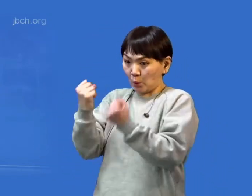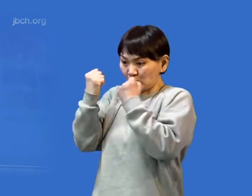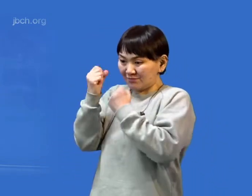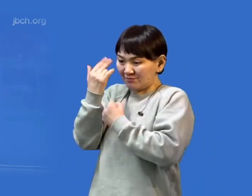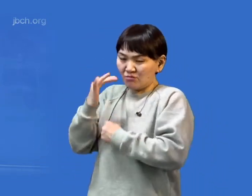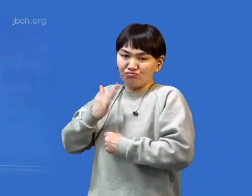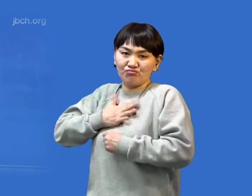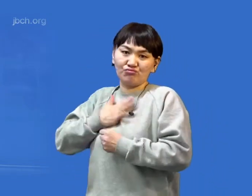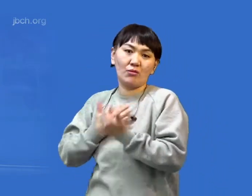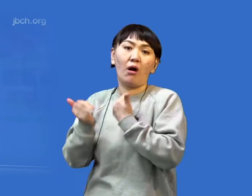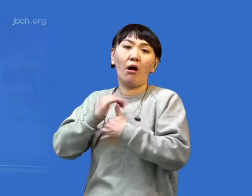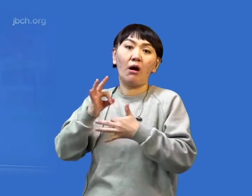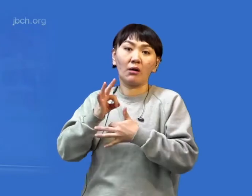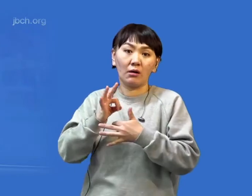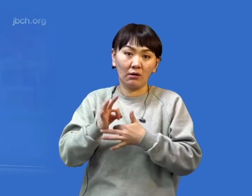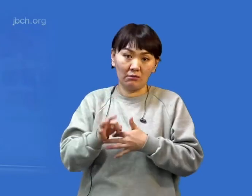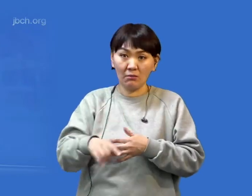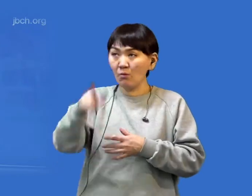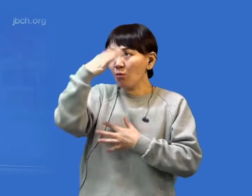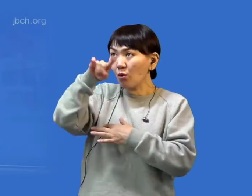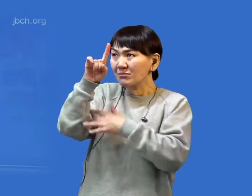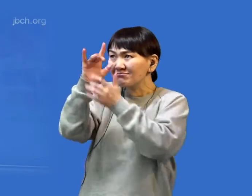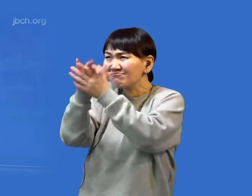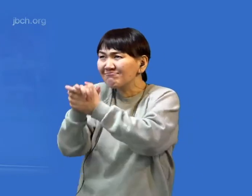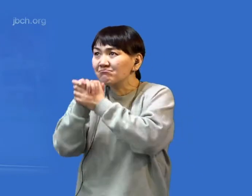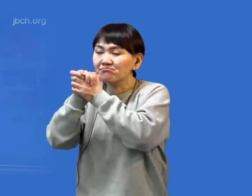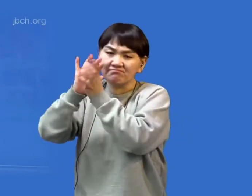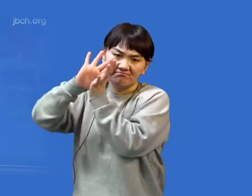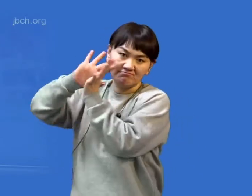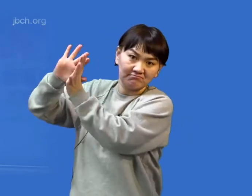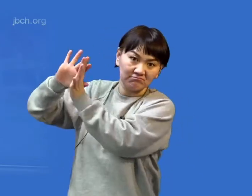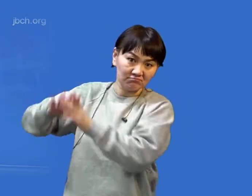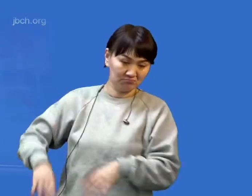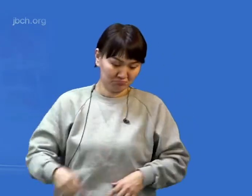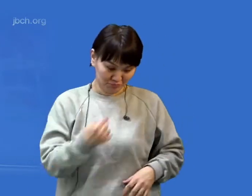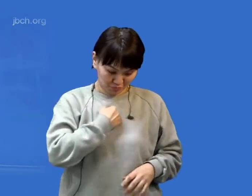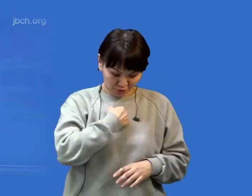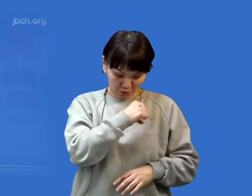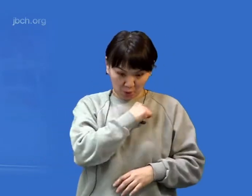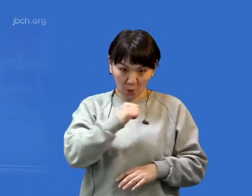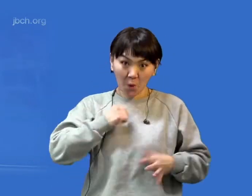Бурханд найдаагүй гэсэн үг байхгүй. Бурхан бол миний тусламж.